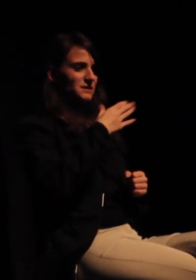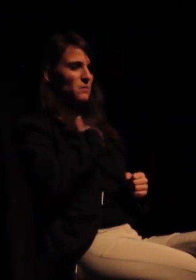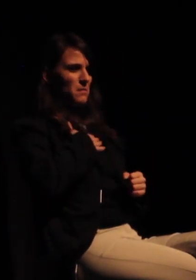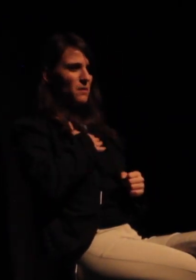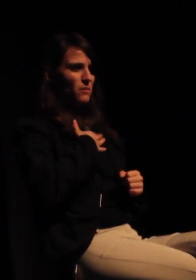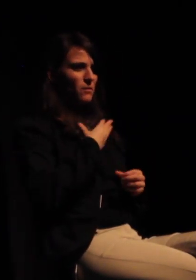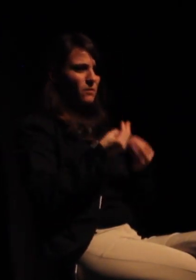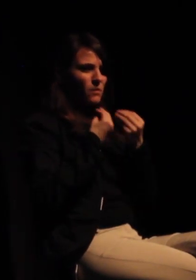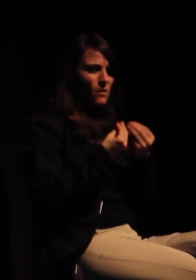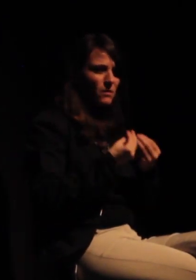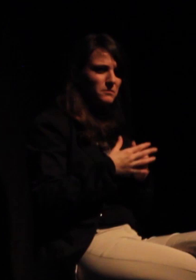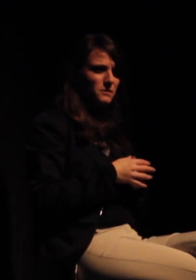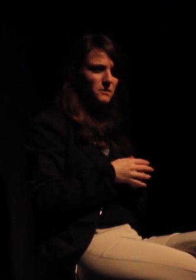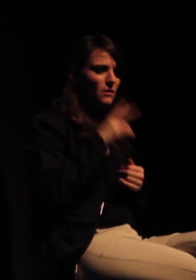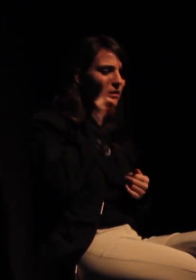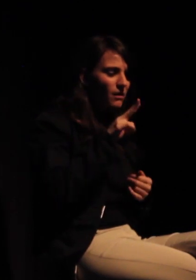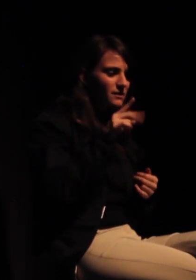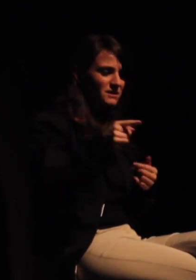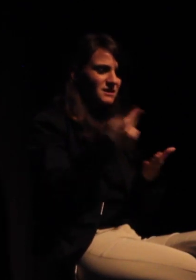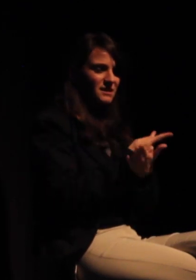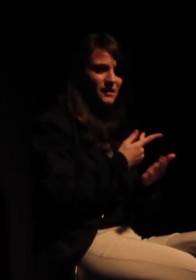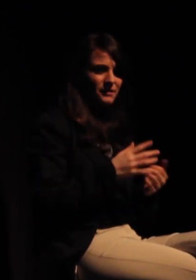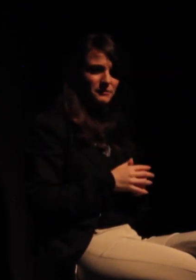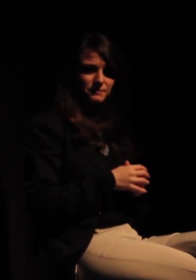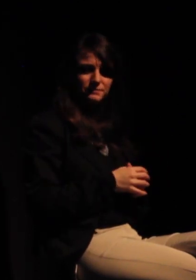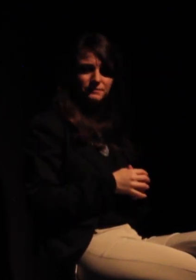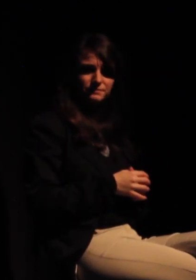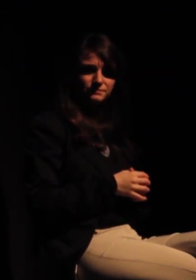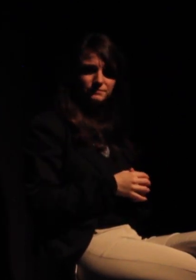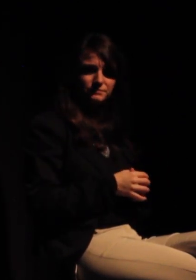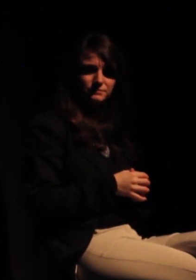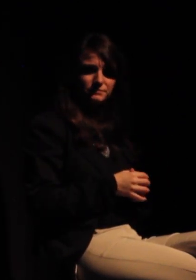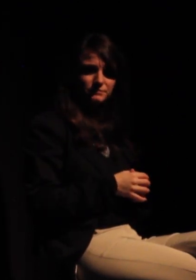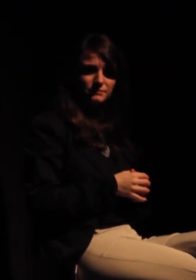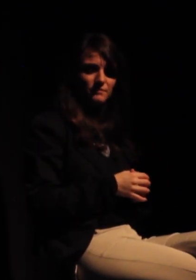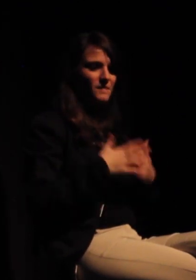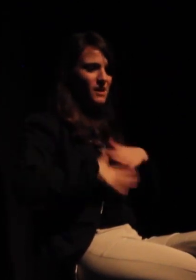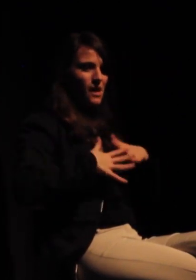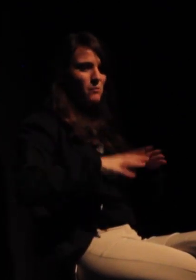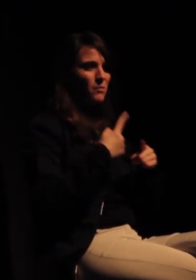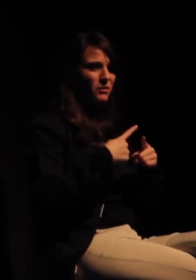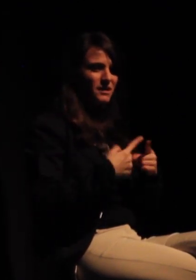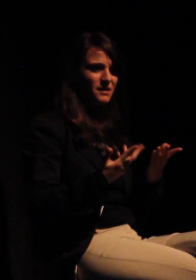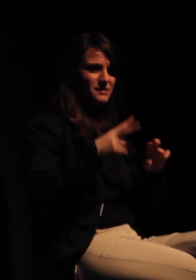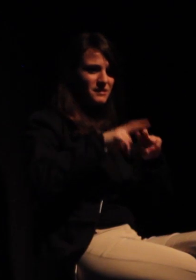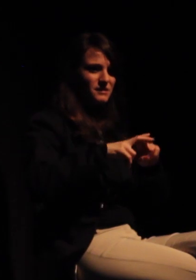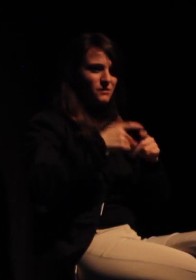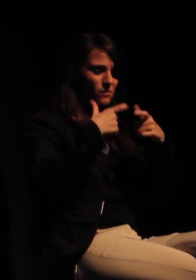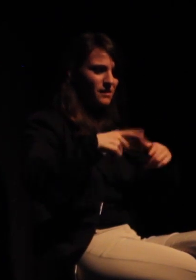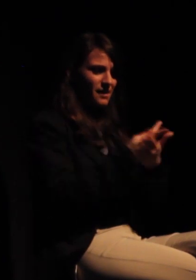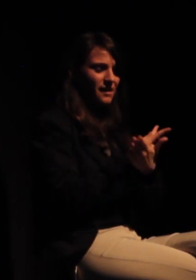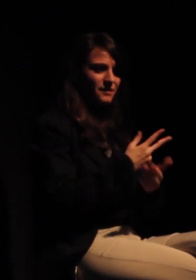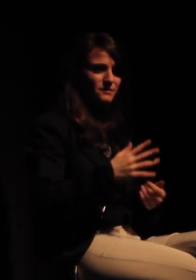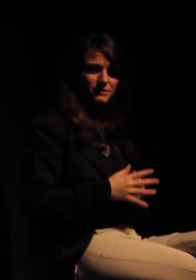qual é? O que é? Só olha aí a sua passagem. Falei, calma, vamos olhar a passagem. Que calma o quê? Calma, o senhor senta no lugar dos outros.